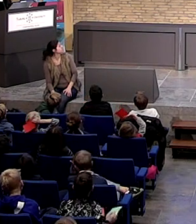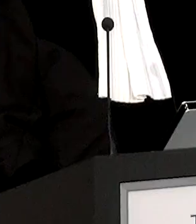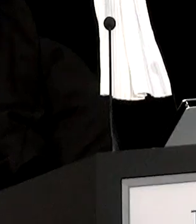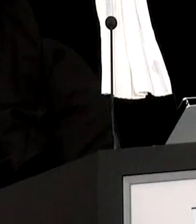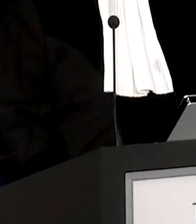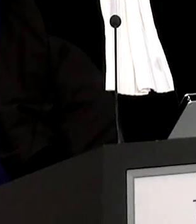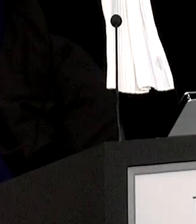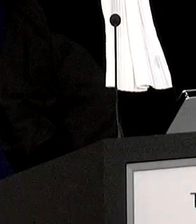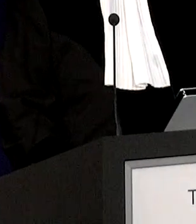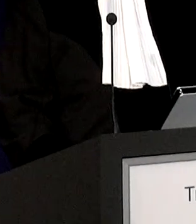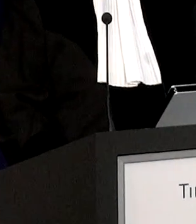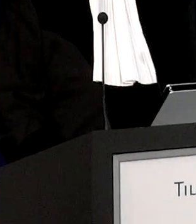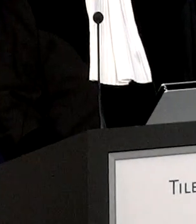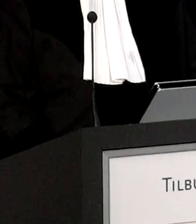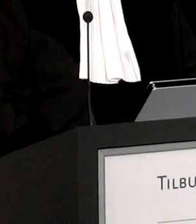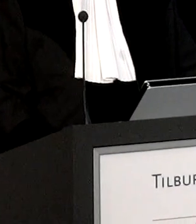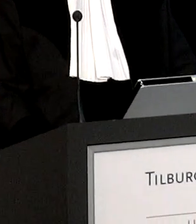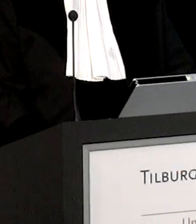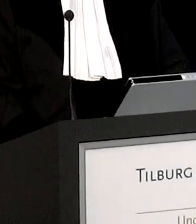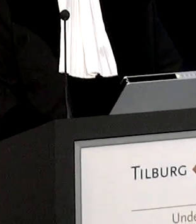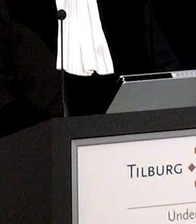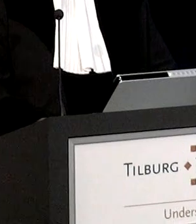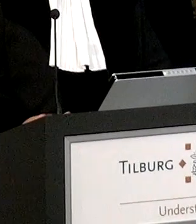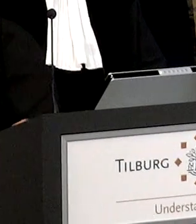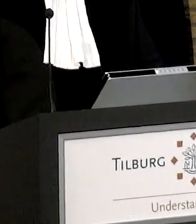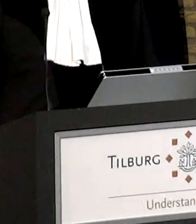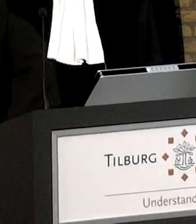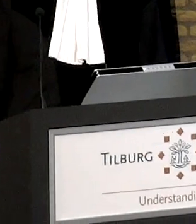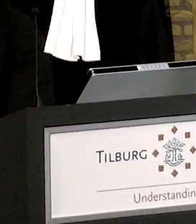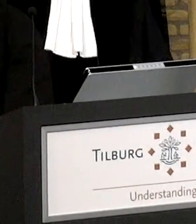doe. Wat is het resultaat van ons onderzoek?